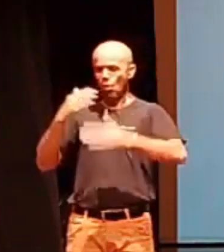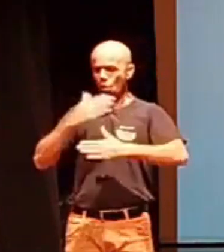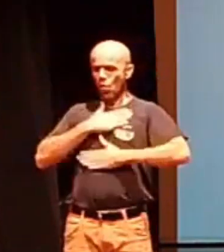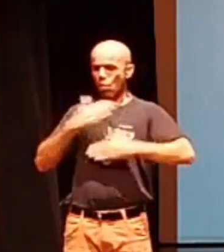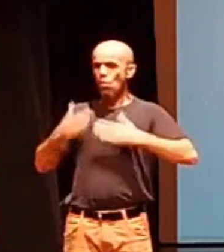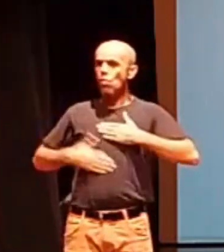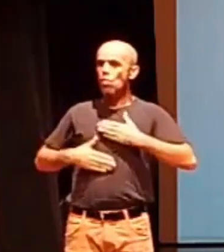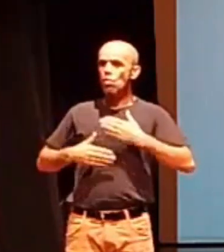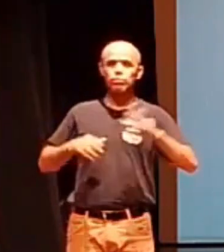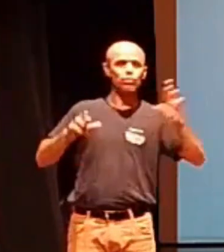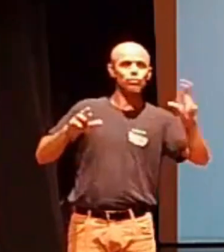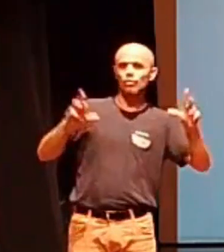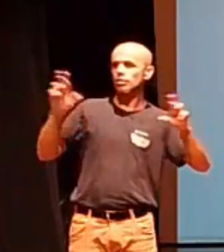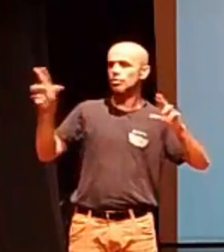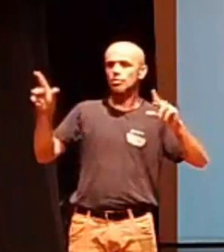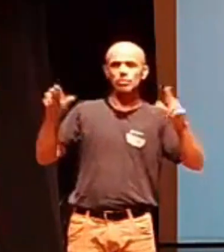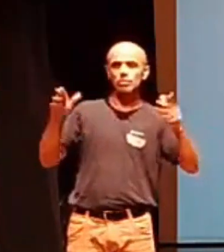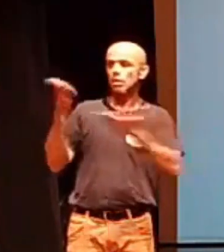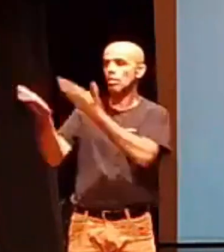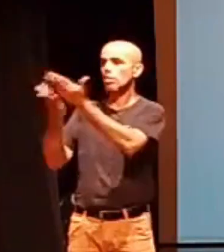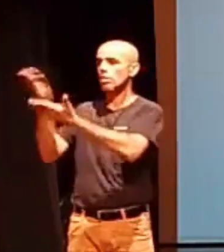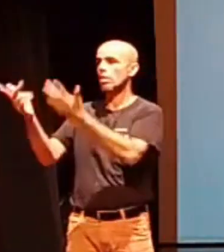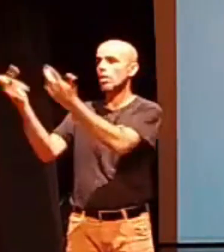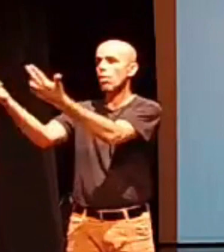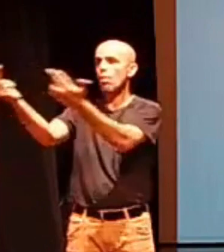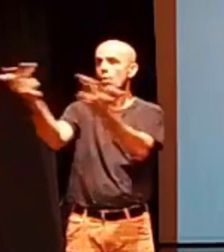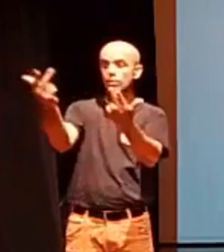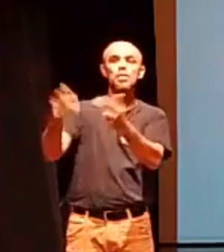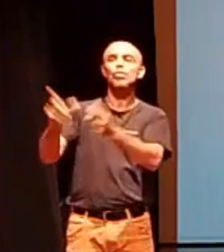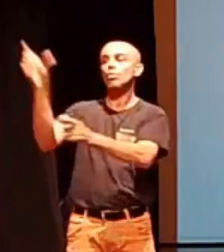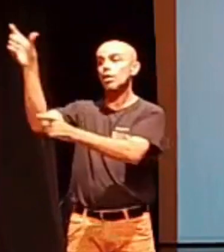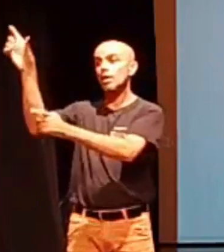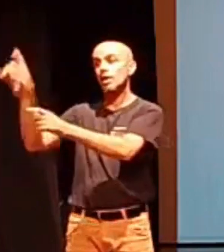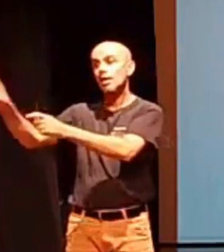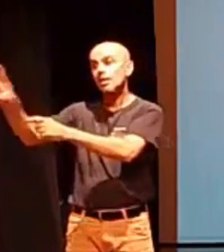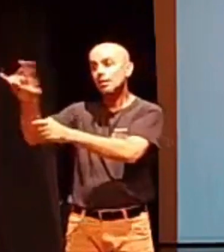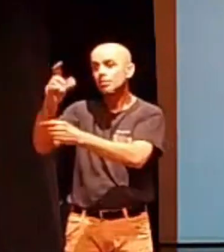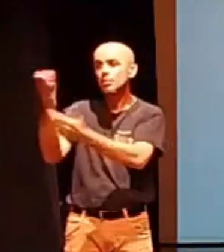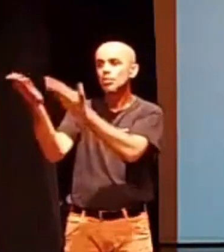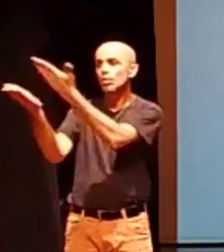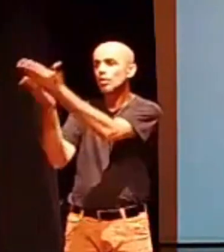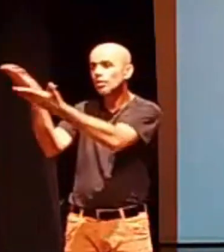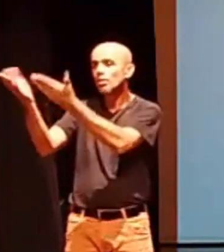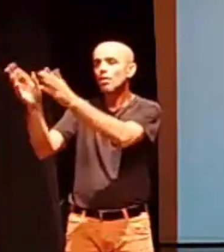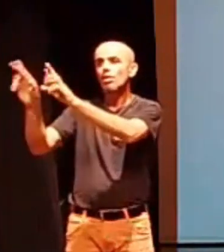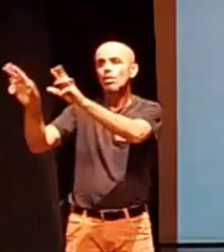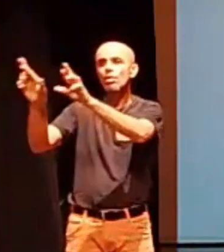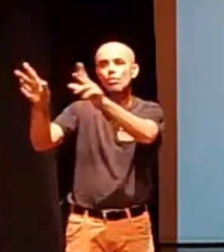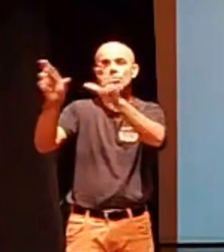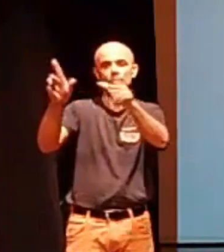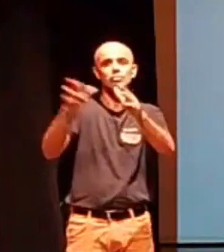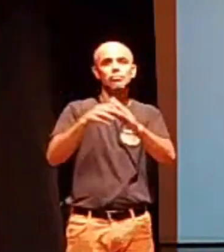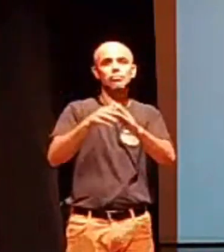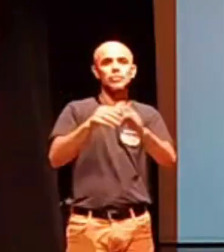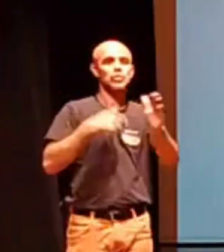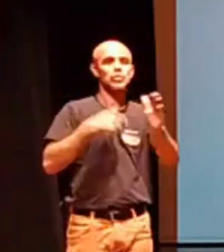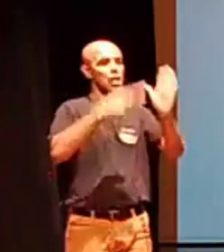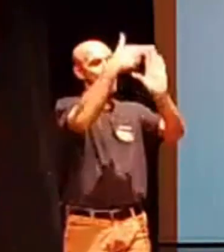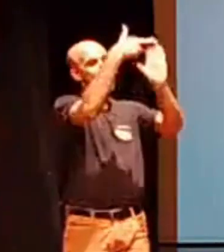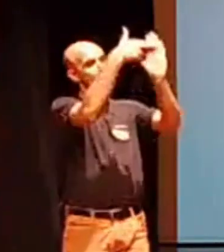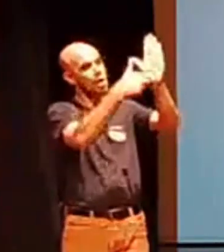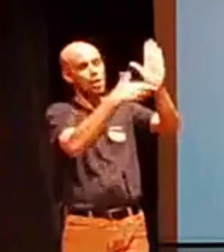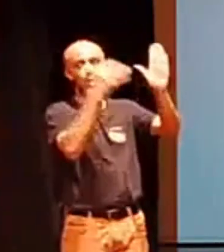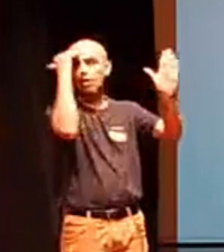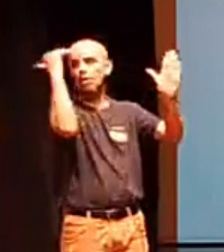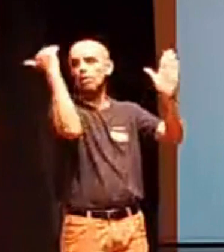pode tratar alguém da mesma forma. Por isso que a gente não tem técnicas, protocolos específicos. Lógico que a gente vai